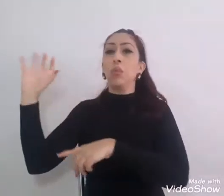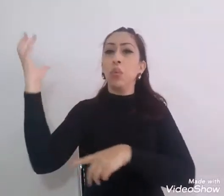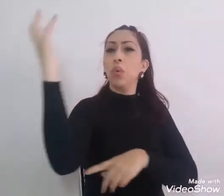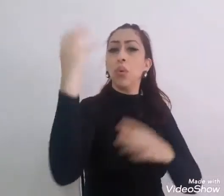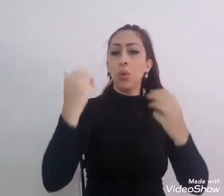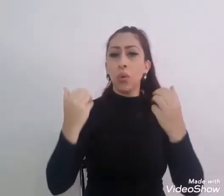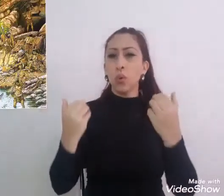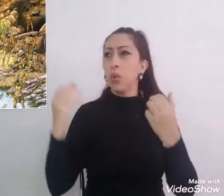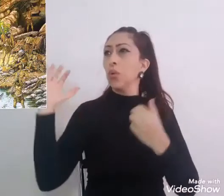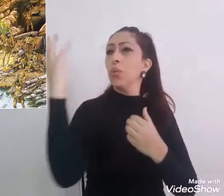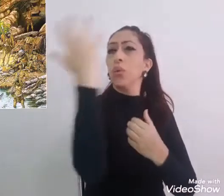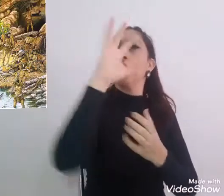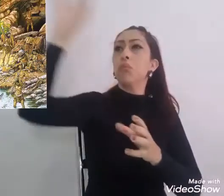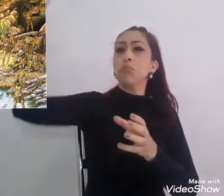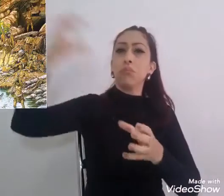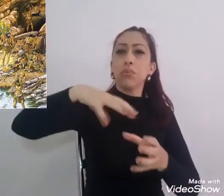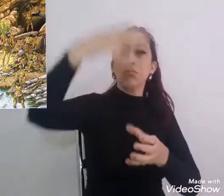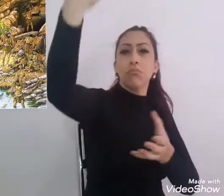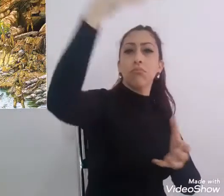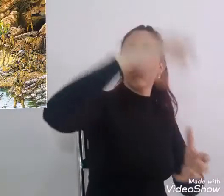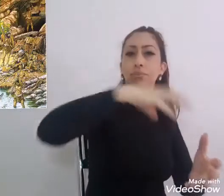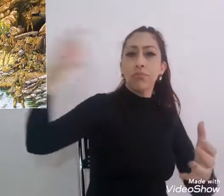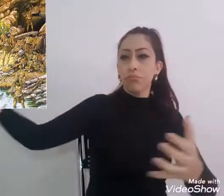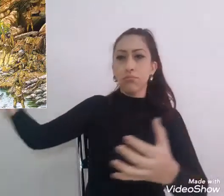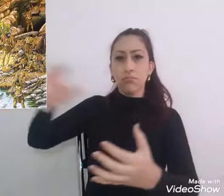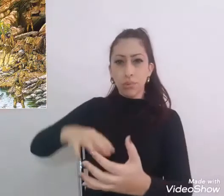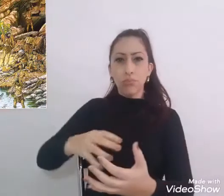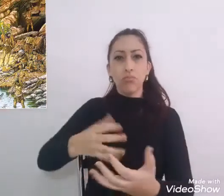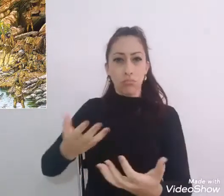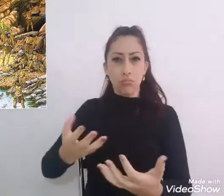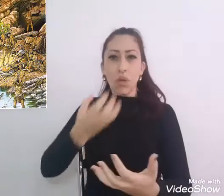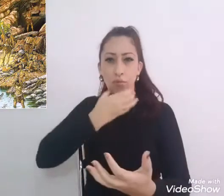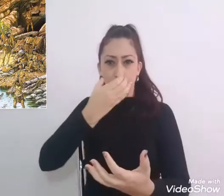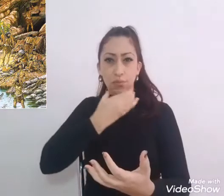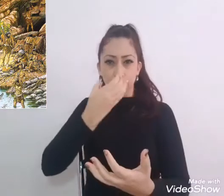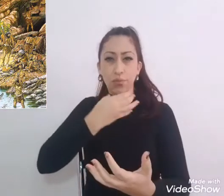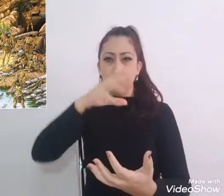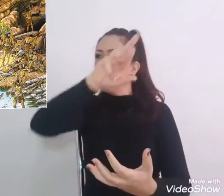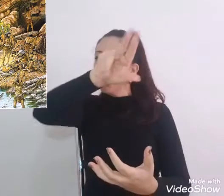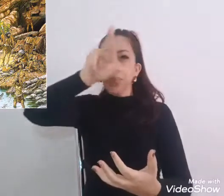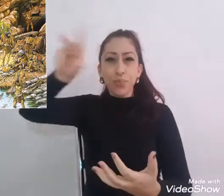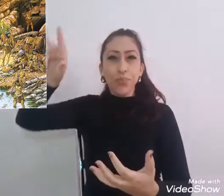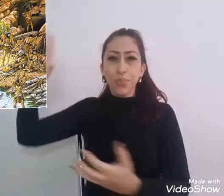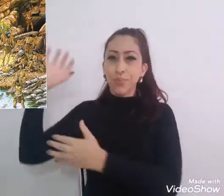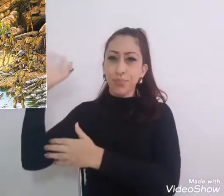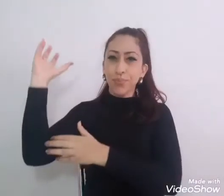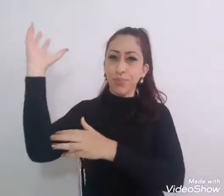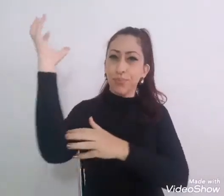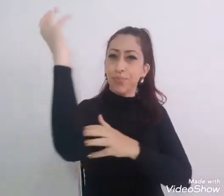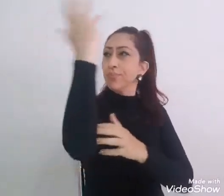povos que viveram da caça, da pesca e da coleta de frutos, né? Do que a natureza podia fornecer a eles.